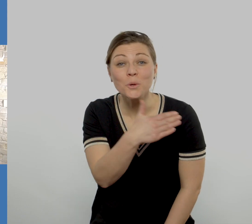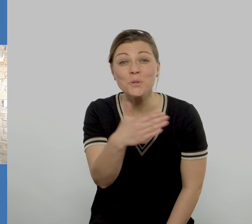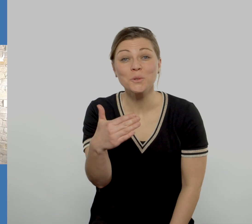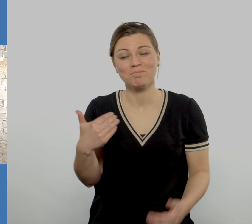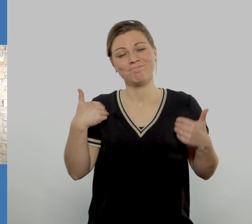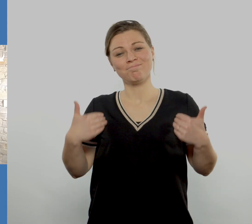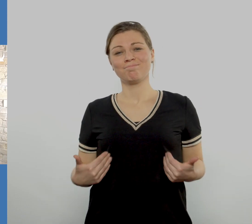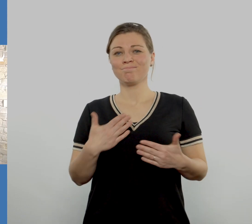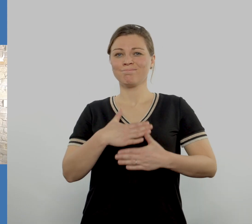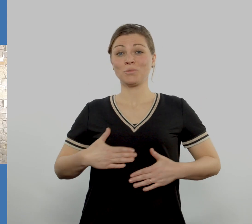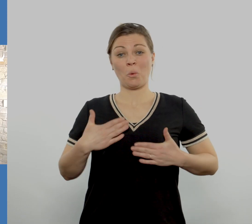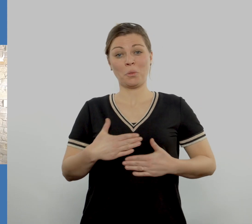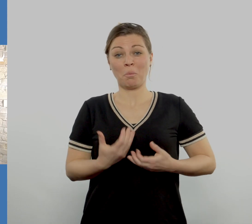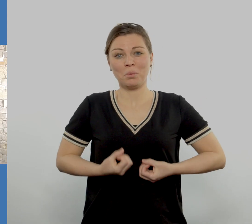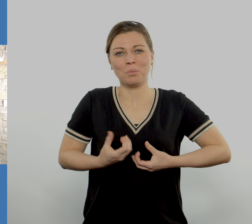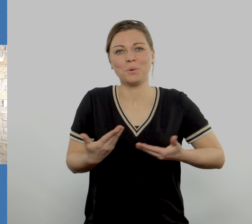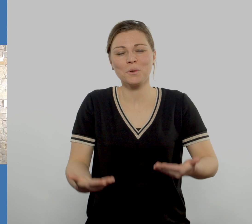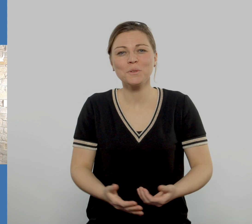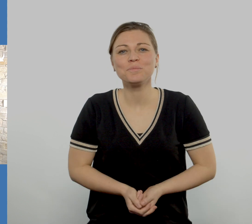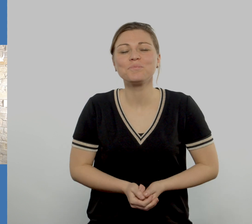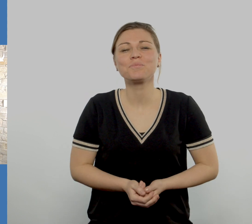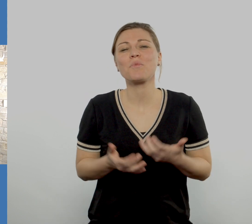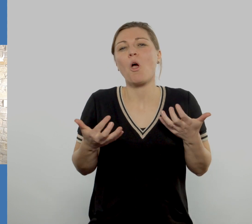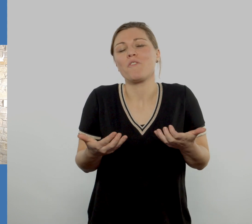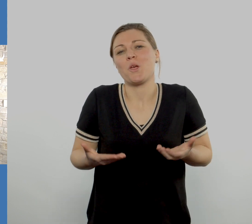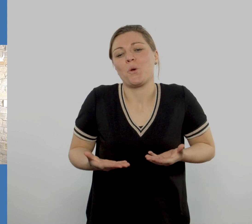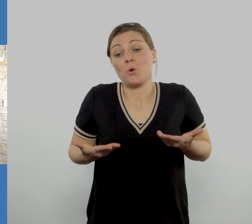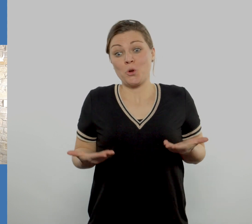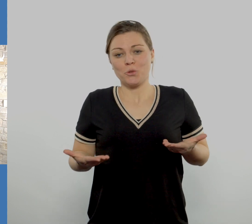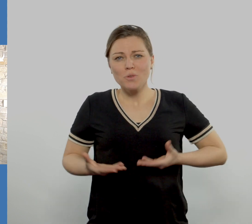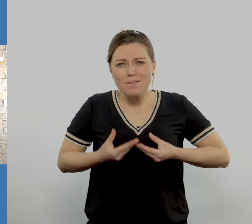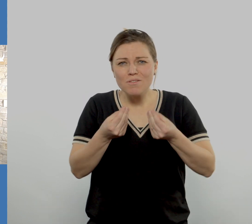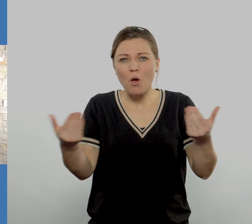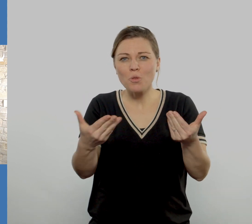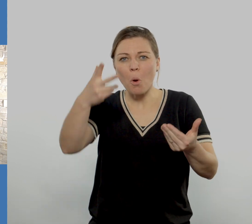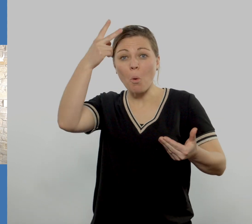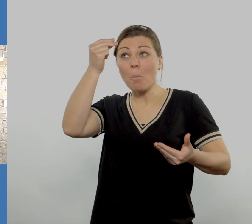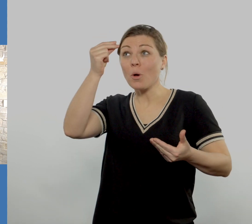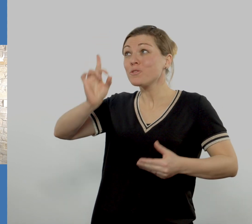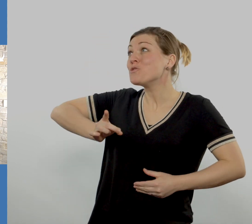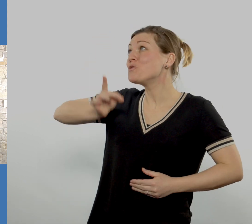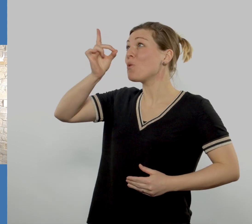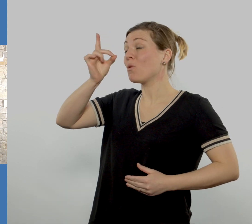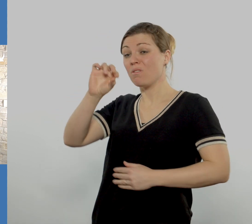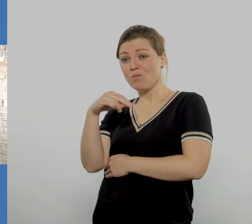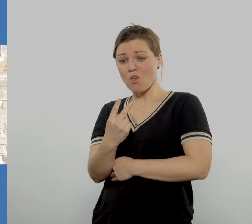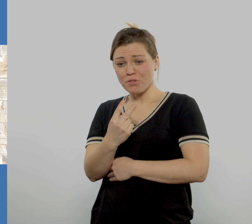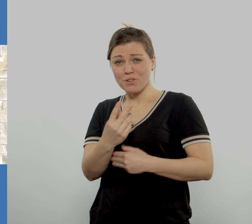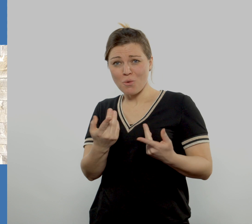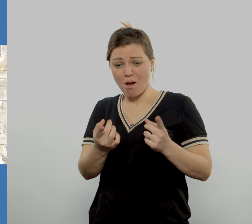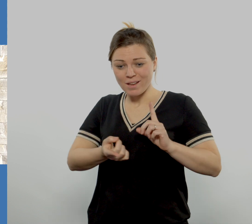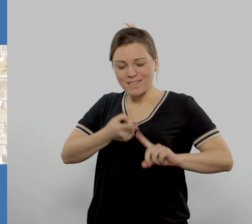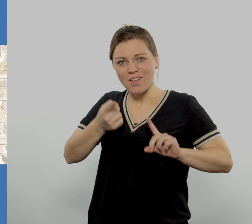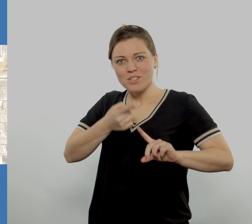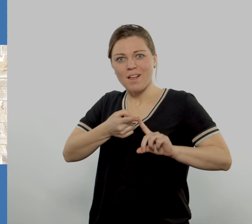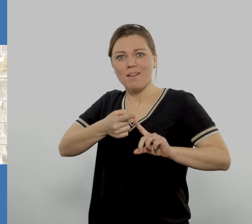Bonjour à tous, je suis heureux de vous retrouver. J'aimerais vous encourager aujourd'hui à réaliser que Dieu doit être notre essentiel. Il